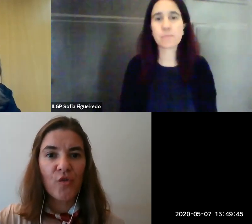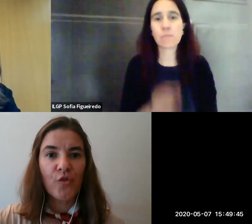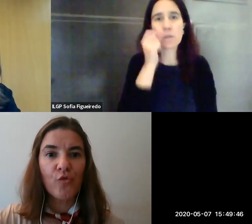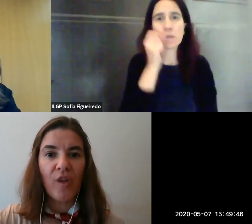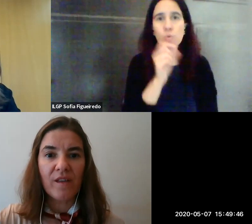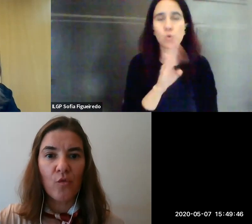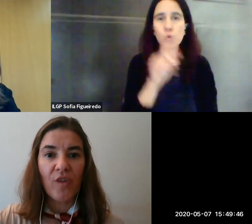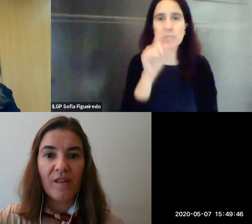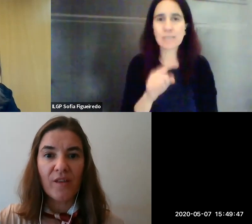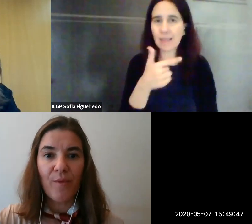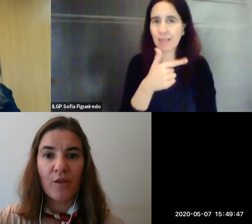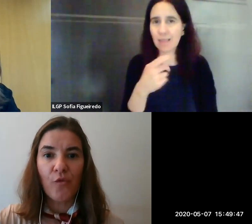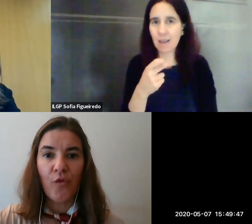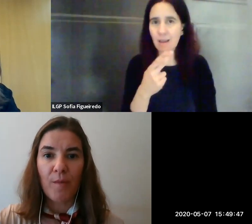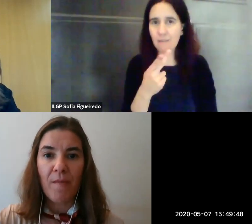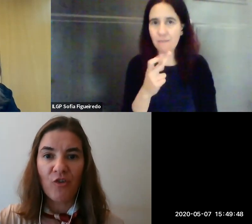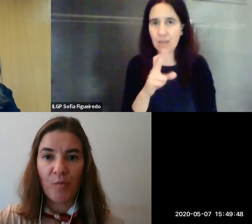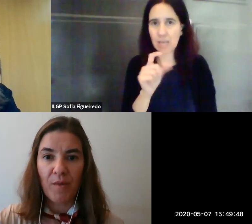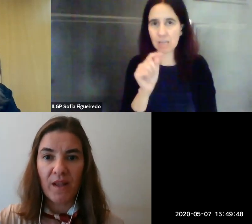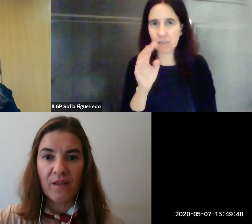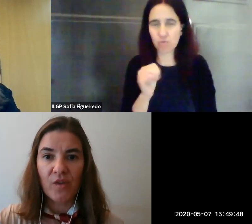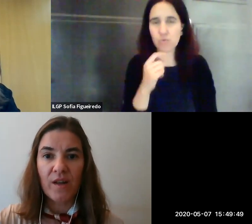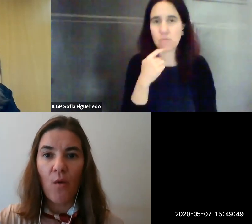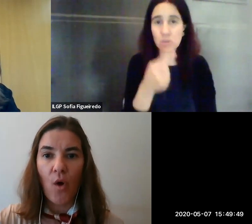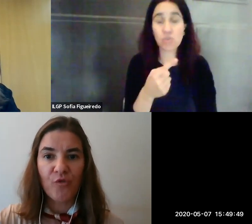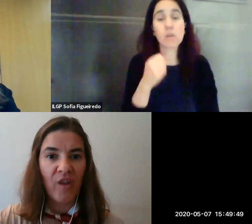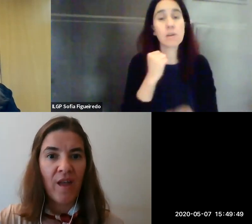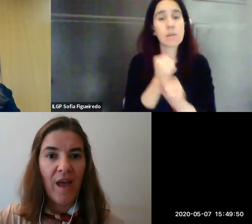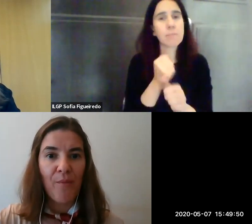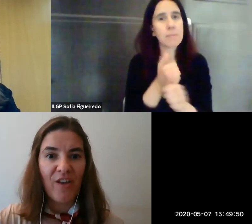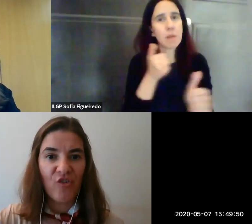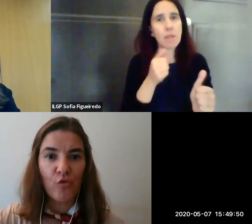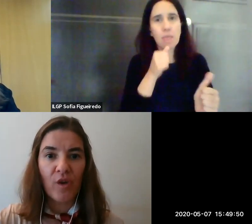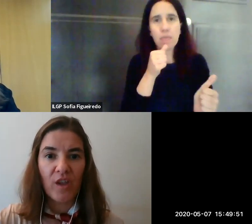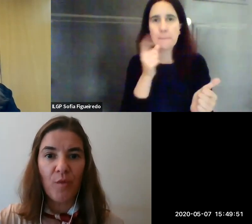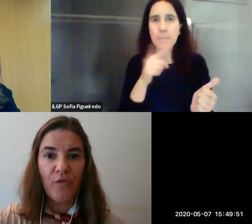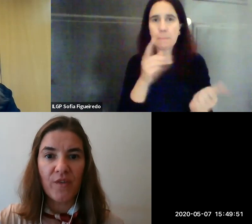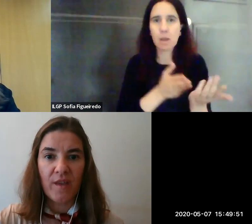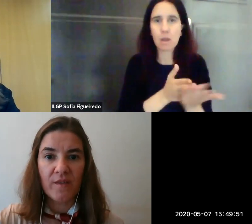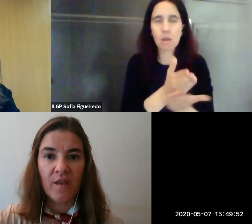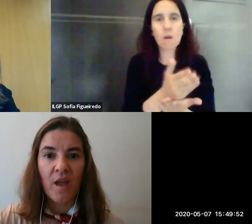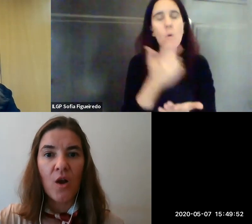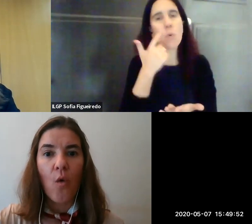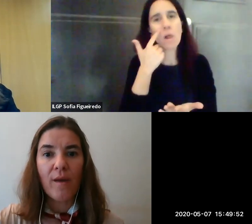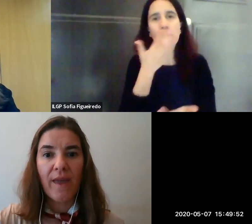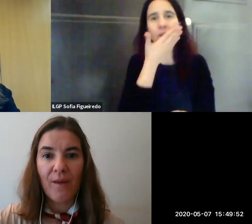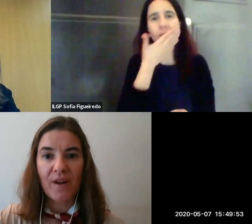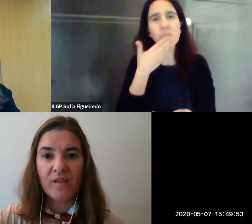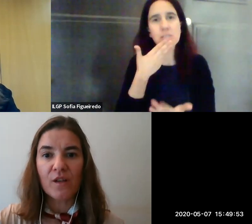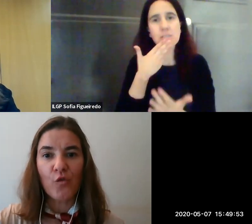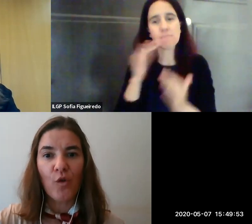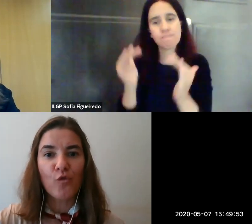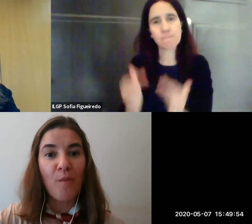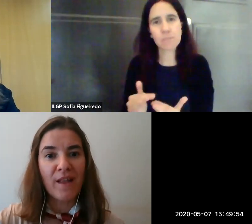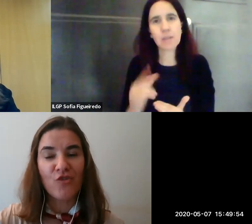diz que se o teletrabalho de forma mais permanente não obsta a baixa do ritmo e eficiência com a quebra